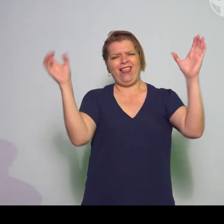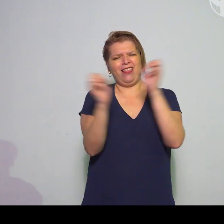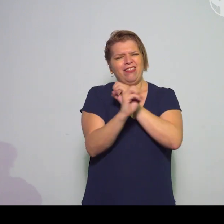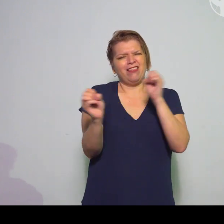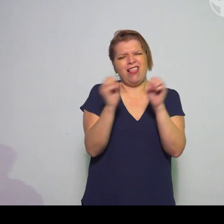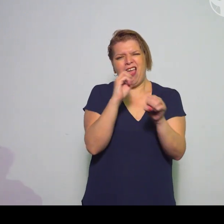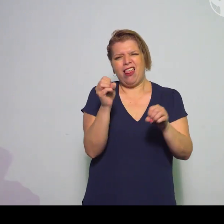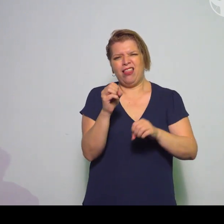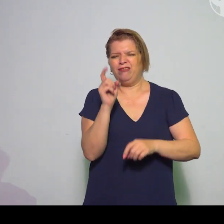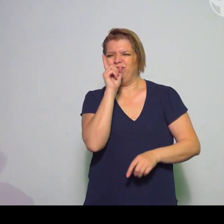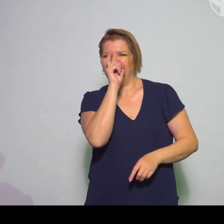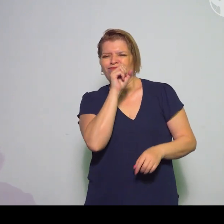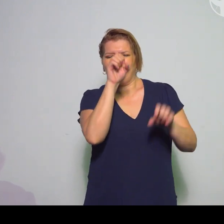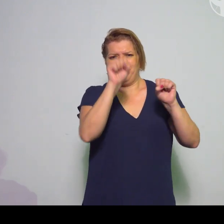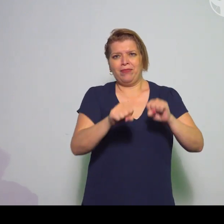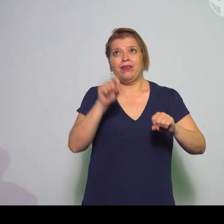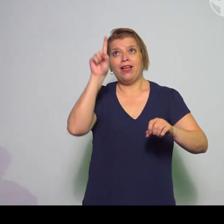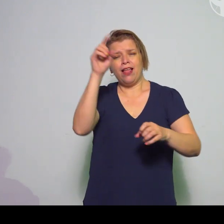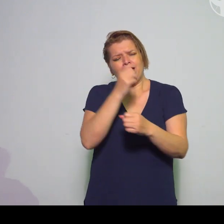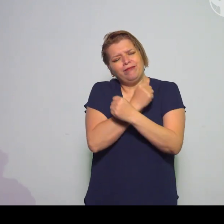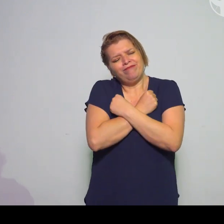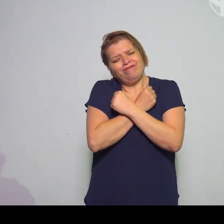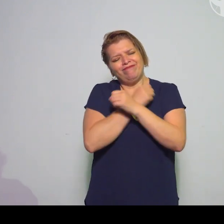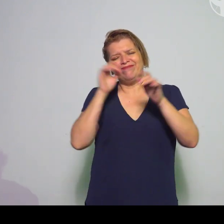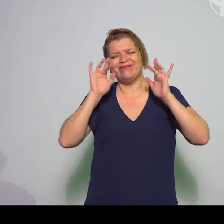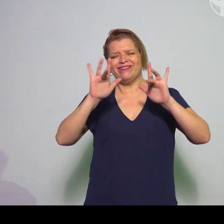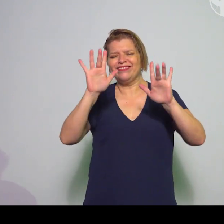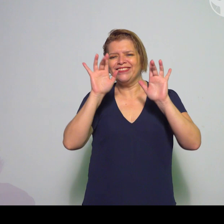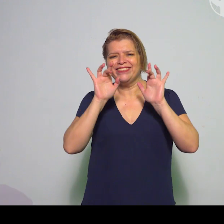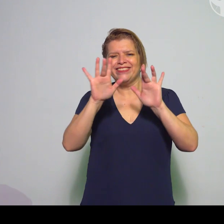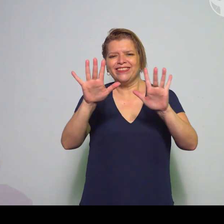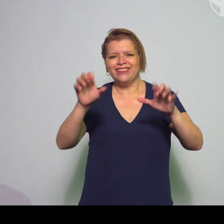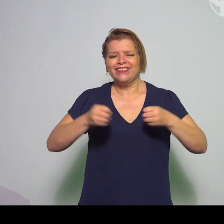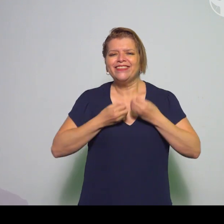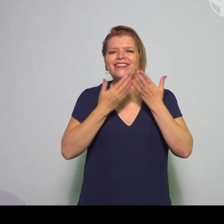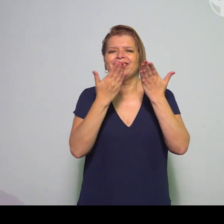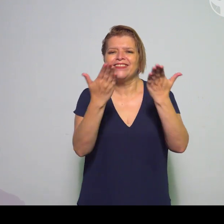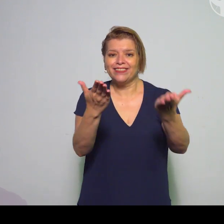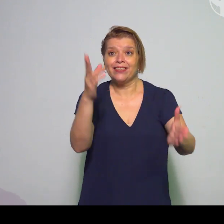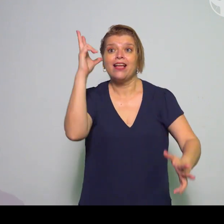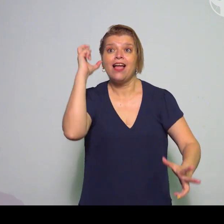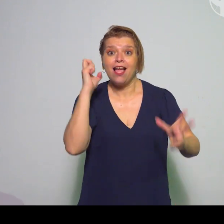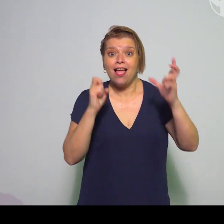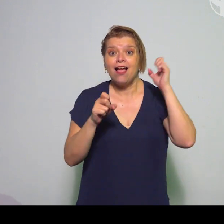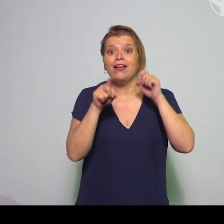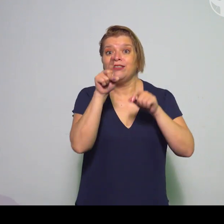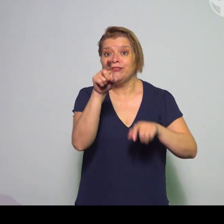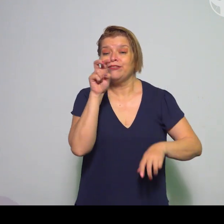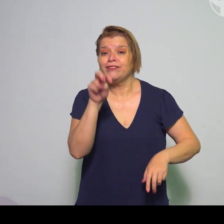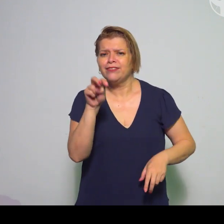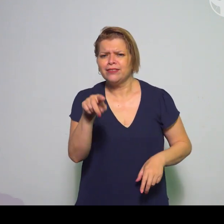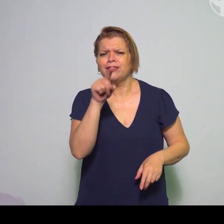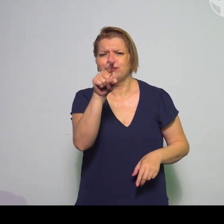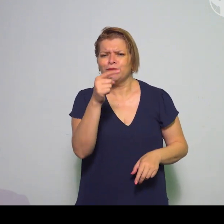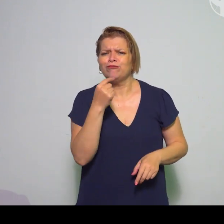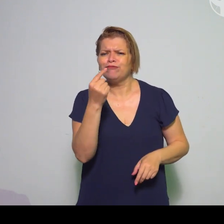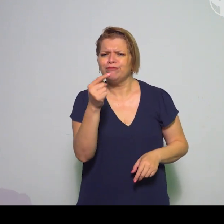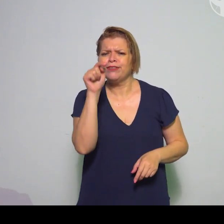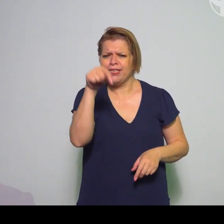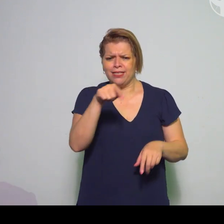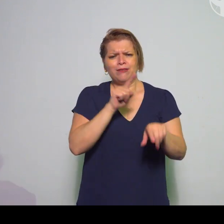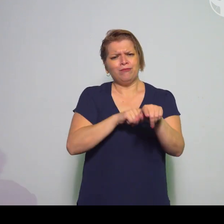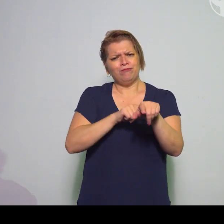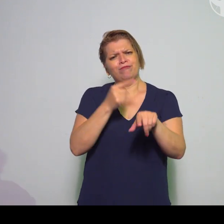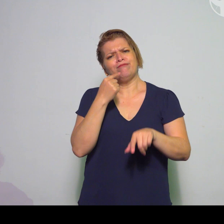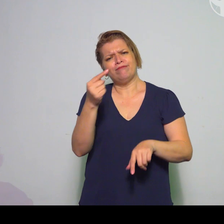Dios todopoderoso, amoroso, misericordioso, que va a escuchar tu petición. Díselo ahí donde tú estás.